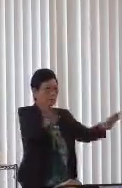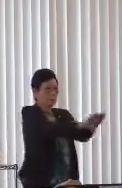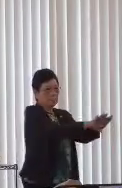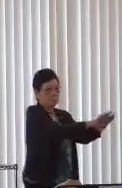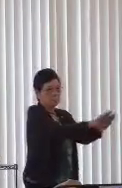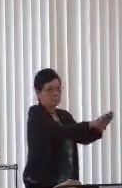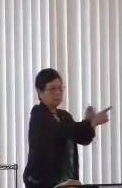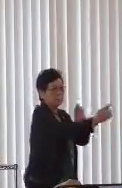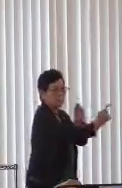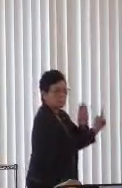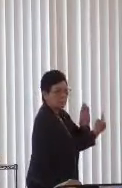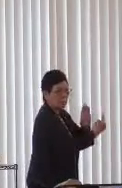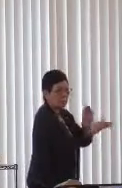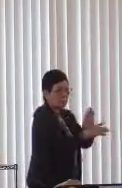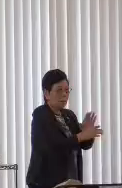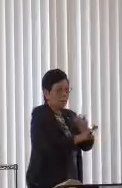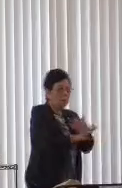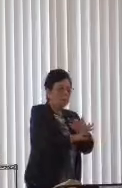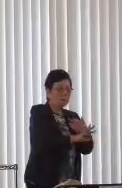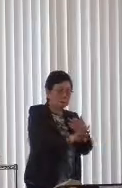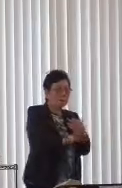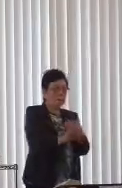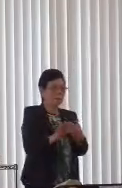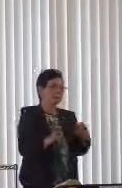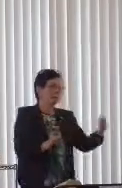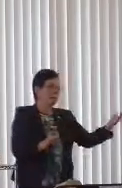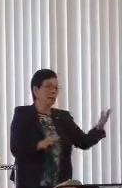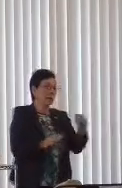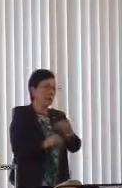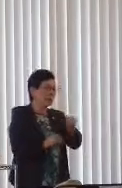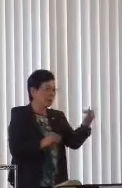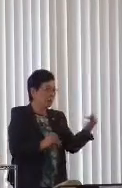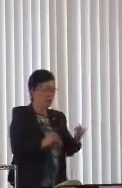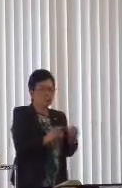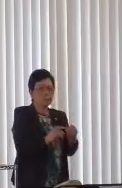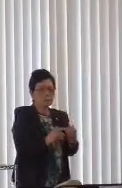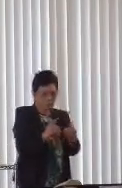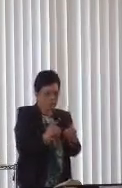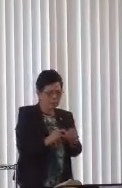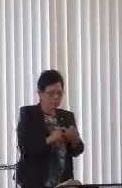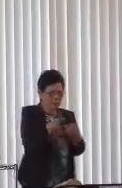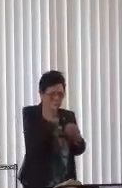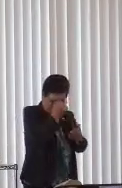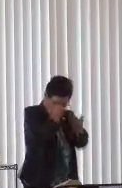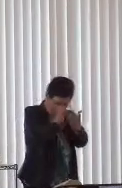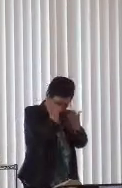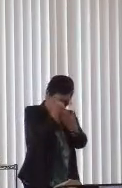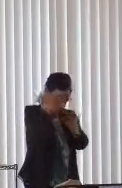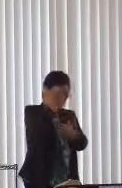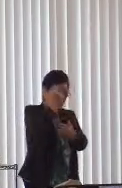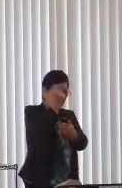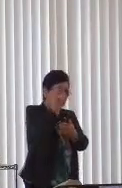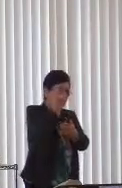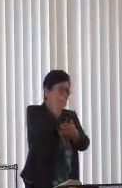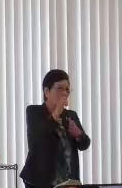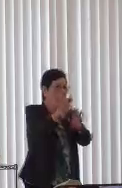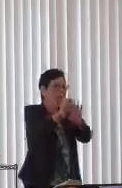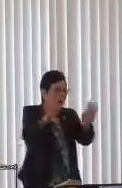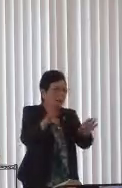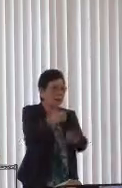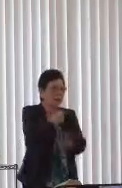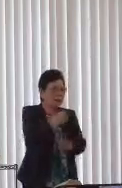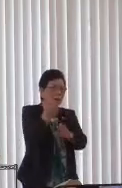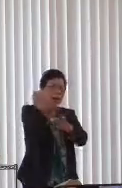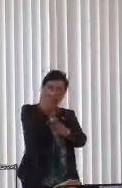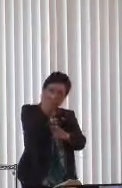その後で他の乙女たちも来て、ご主人様、ご主人様、開けてくださいと言った。しかし主人ははっきり言ってお